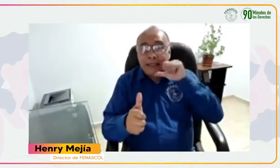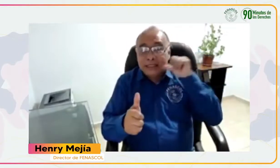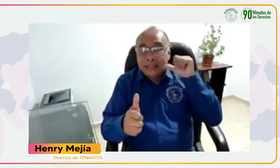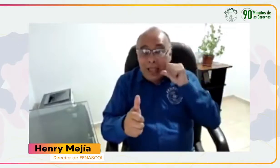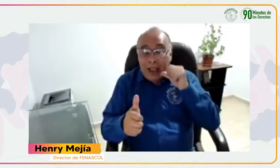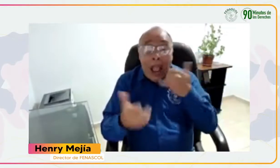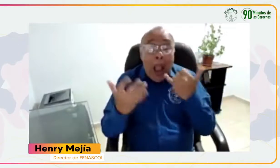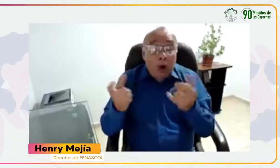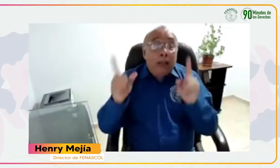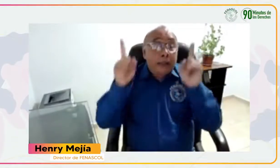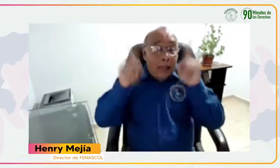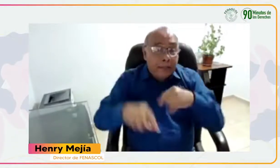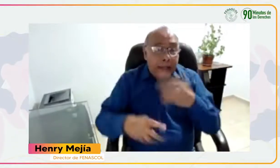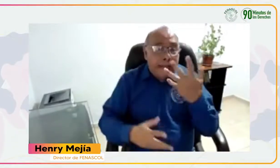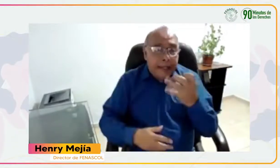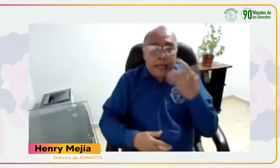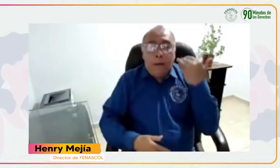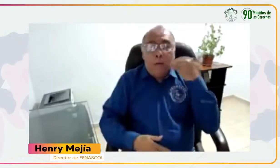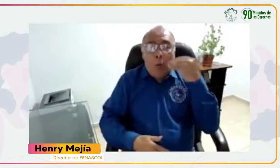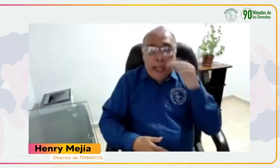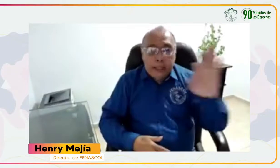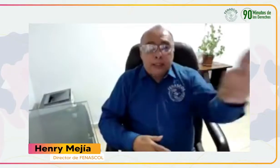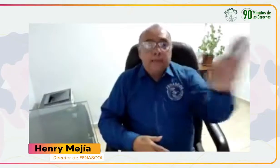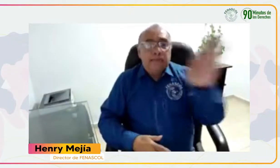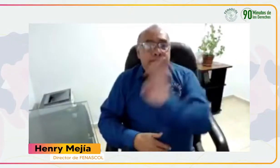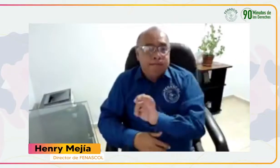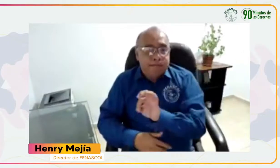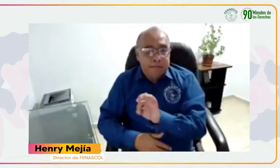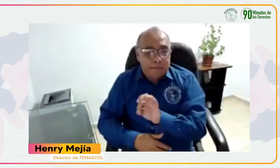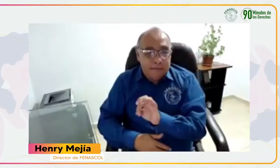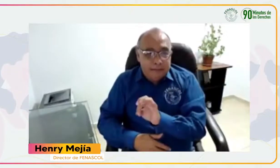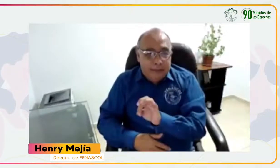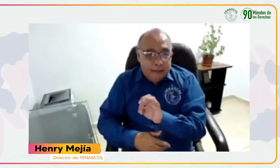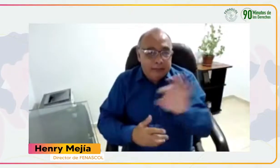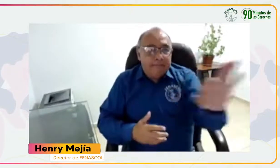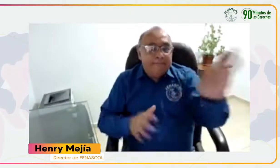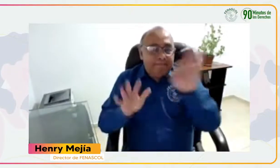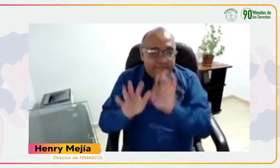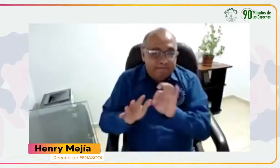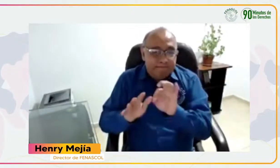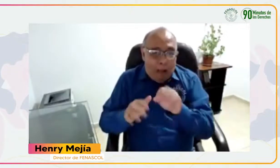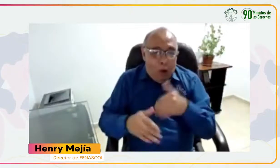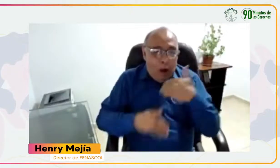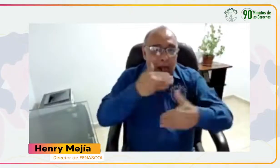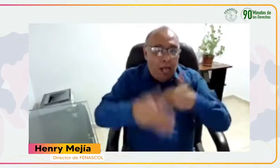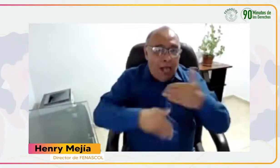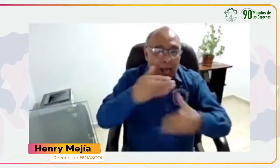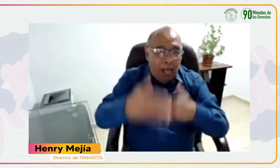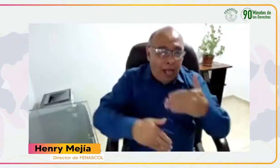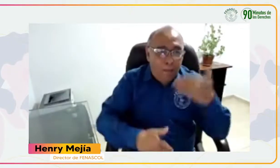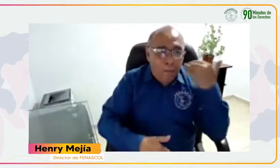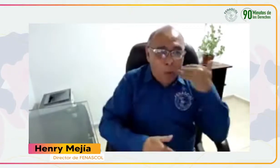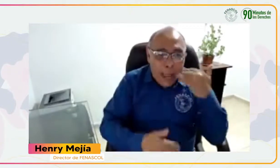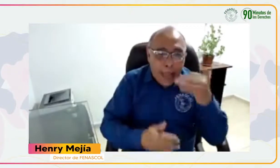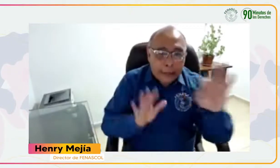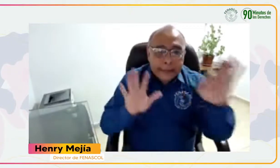y también me está apoyando Sebastián y queremos contar con mujeres en este equipo, que también puedan avanzar en